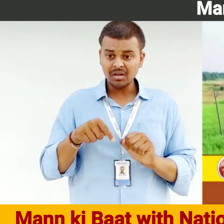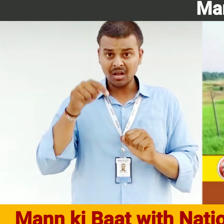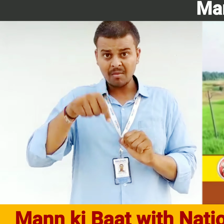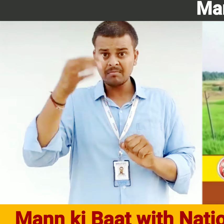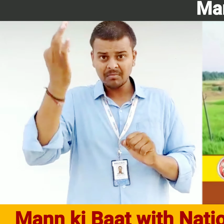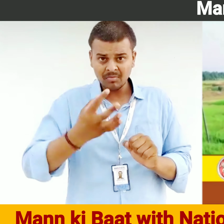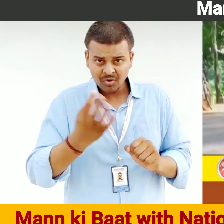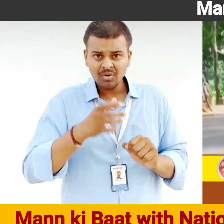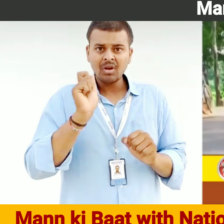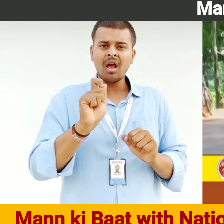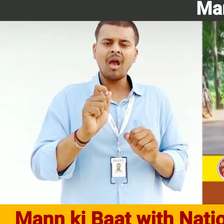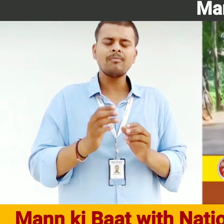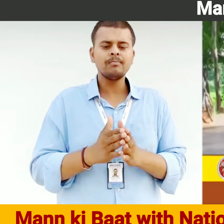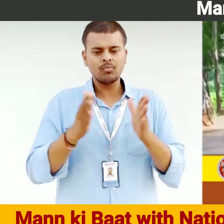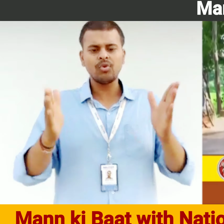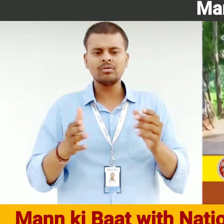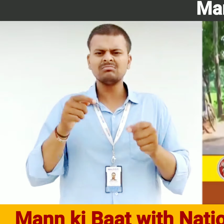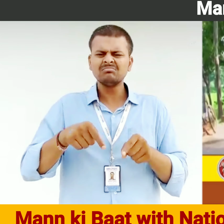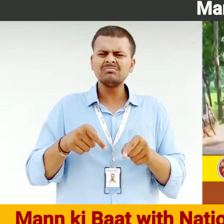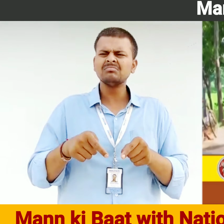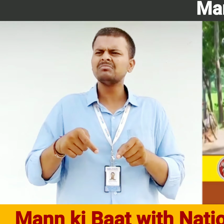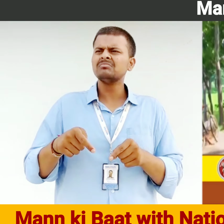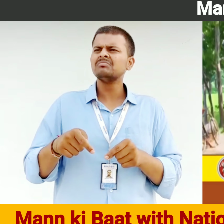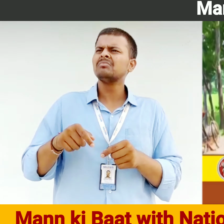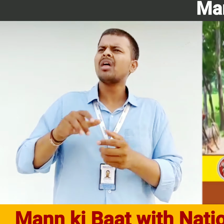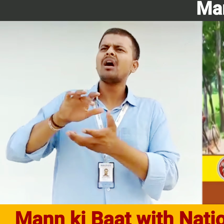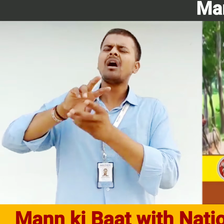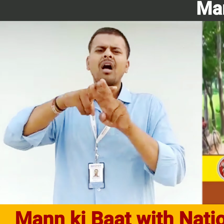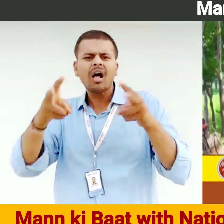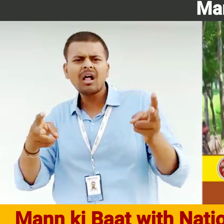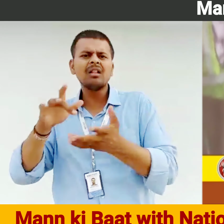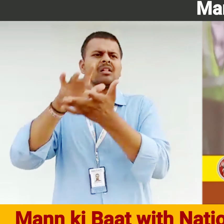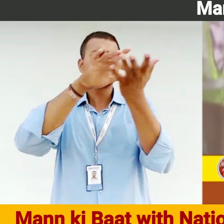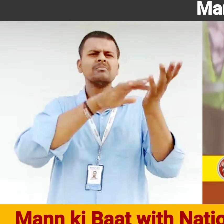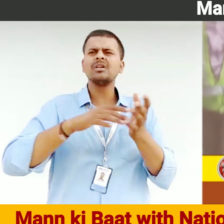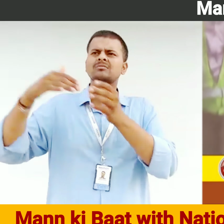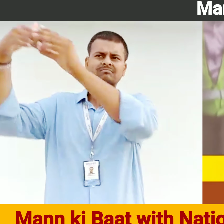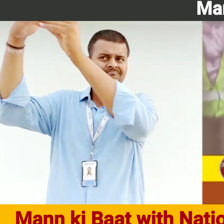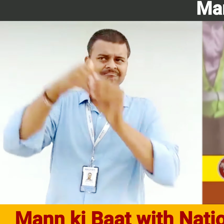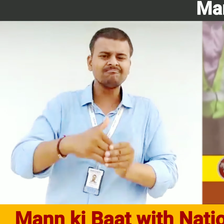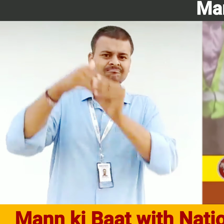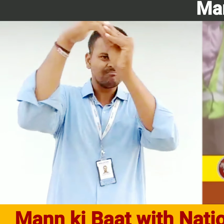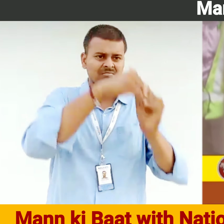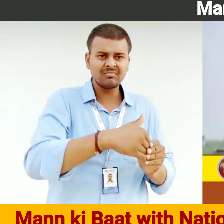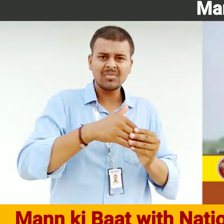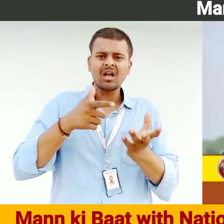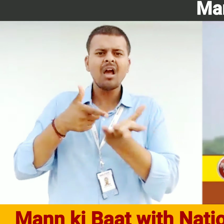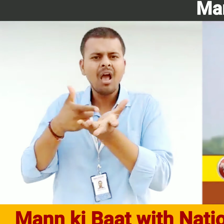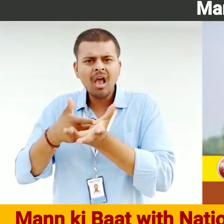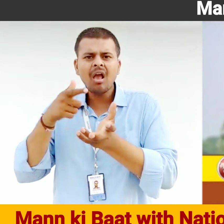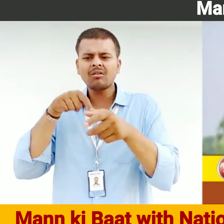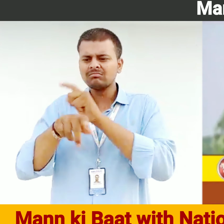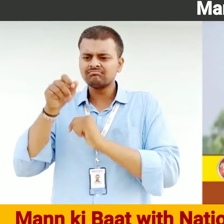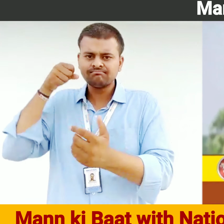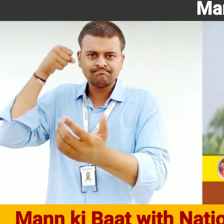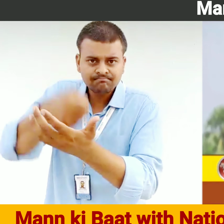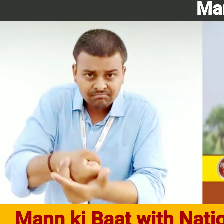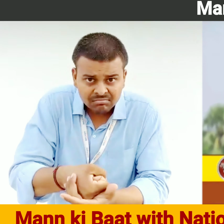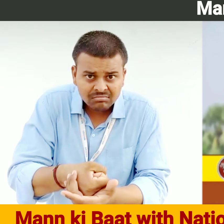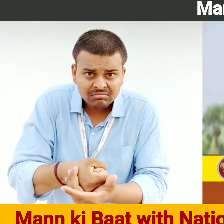है और हम लगातार उस दिशा में आगे बढ़ रहे हैं। जैसे कहीं श्रमिकों की स्किल मैपिंग का काम हो रहा है, कहीं